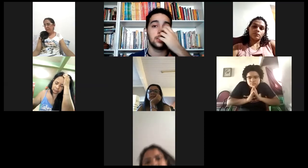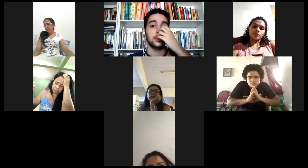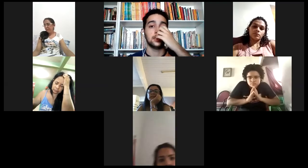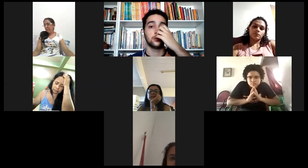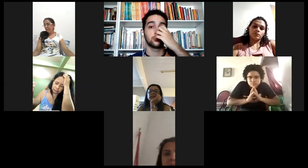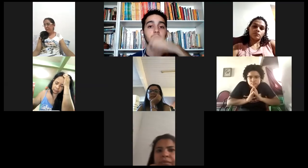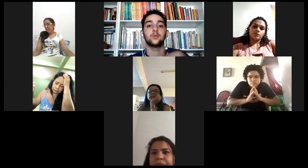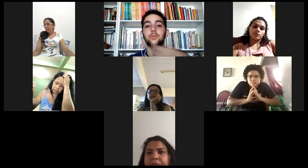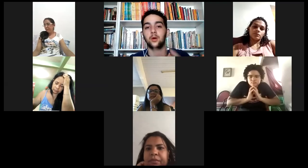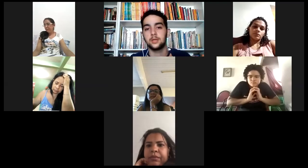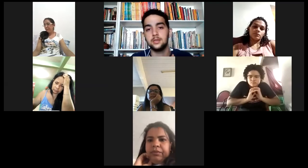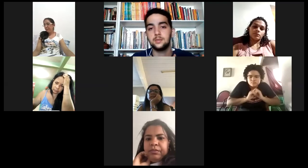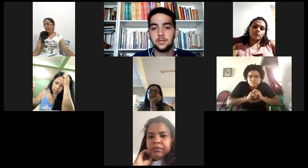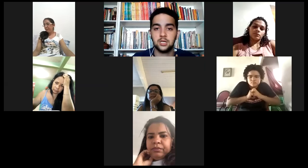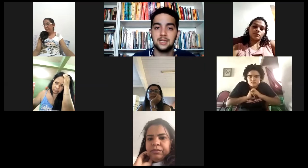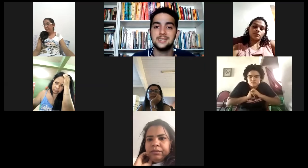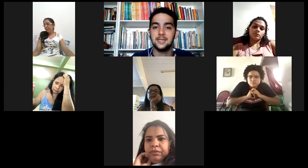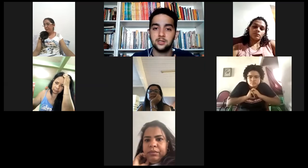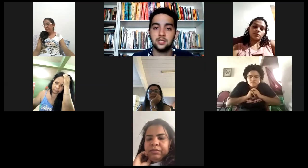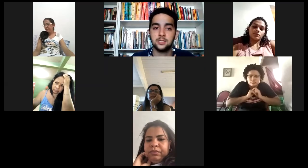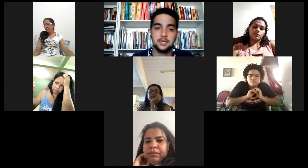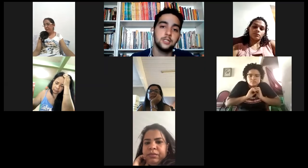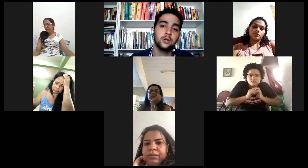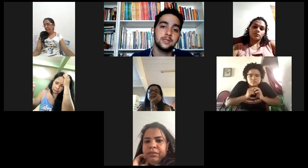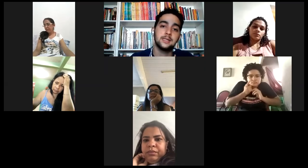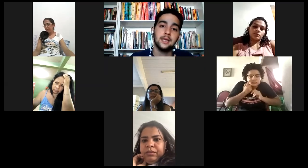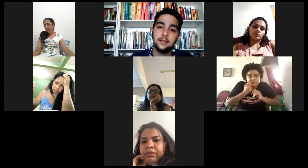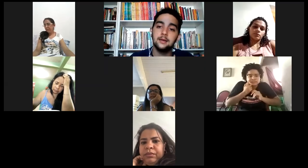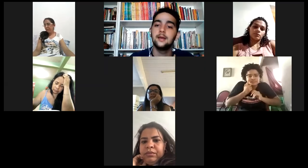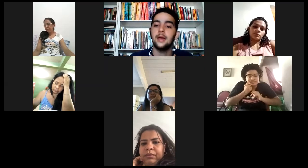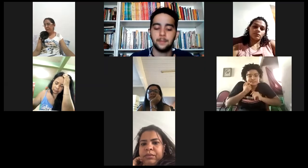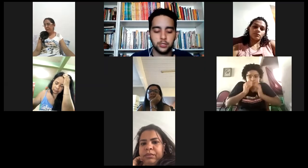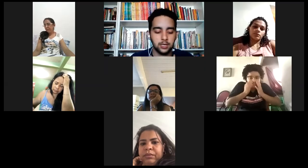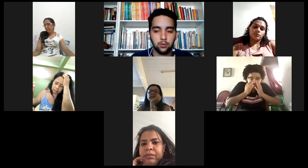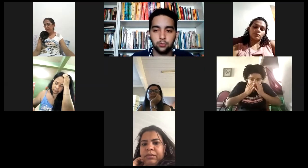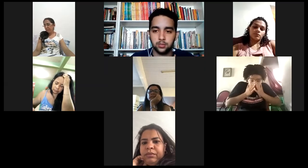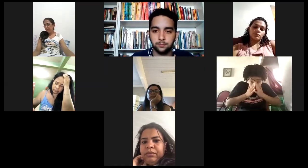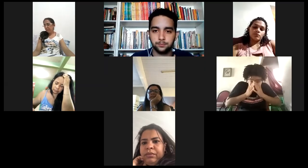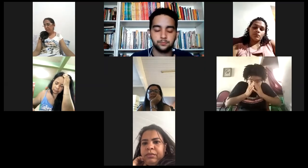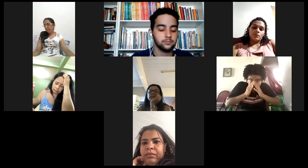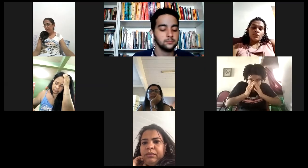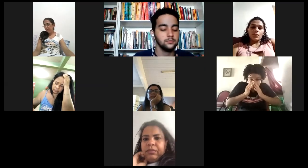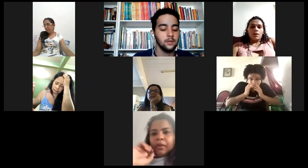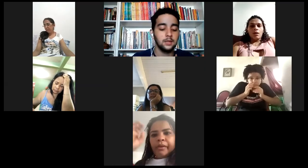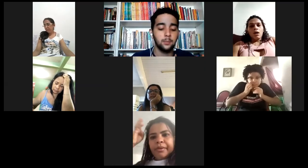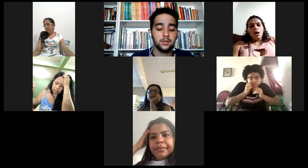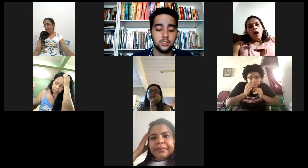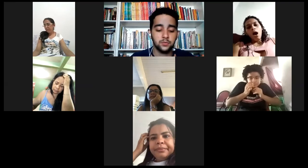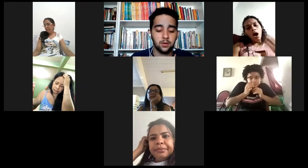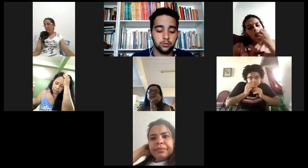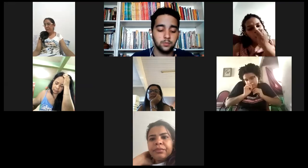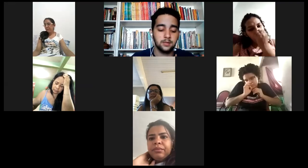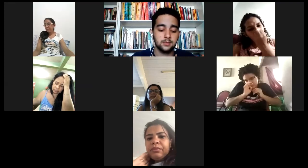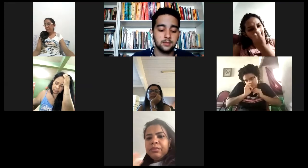bilinguismo, em que os 2 são importantes para estarem inseridos na sociedade, é o que se tenta a partir da inclusão. Depois que a